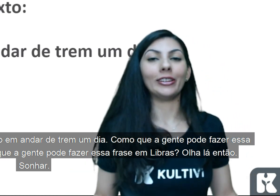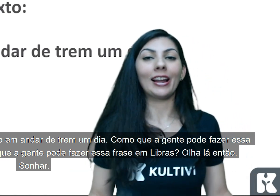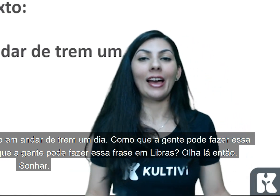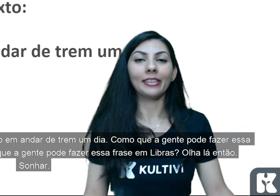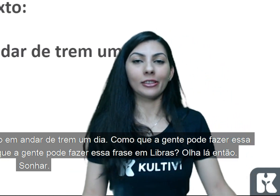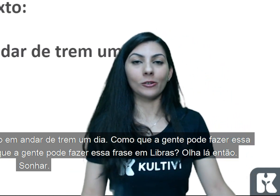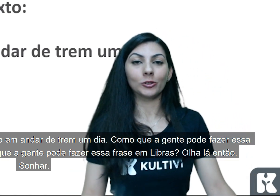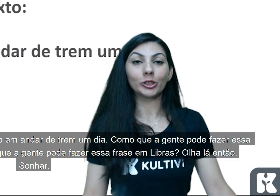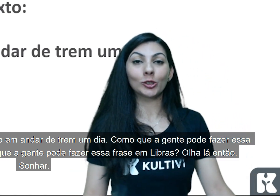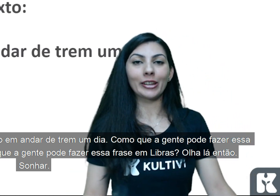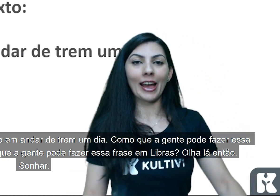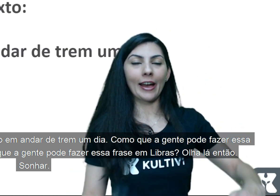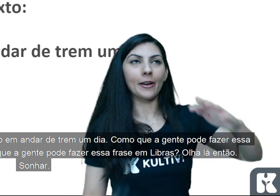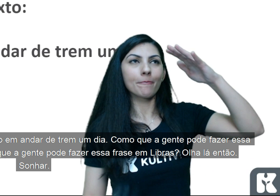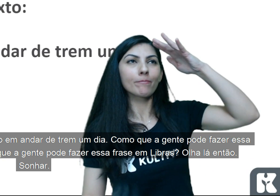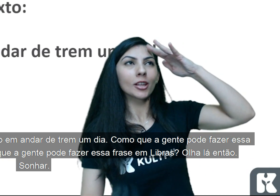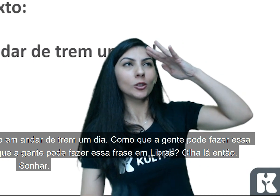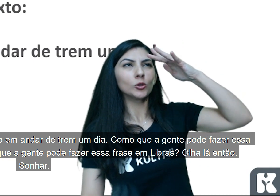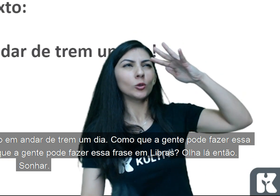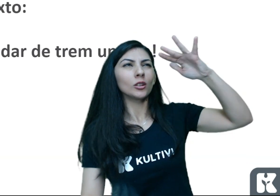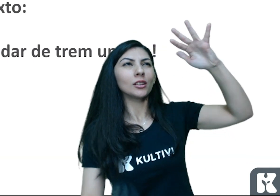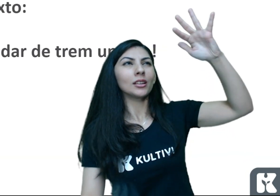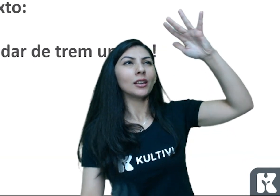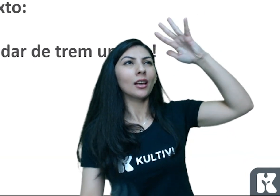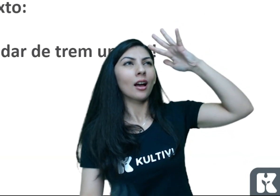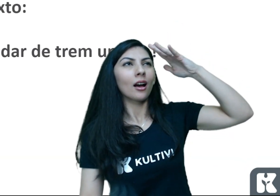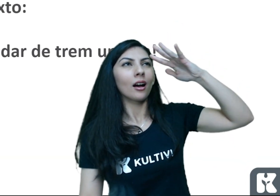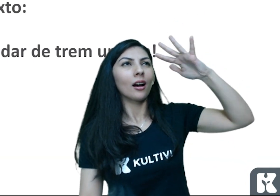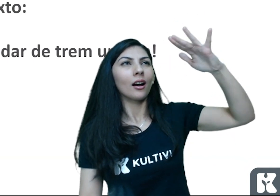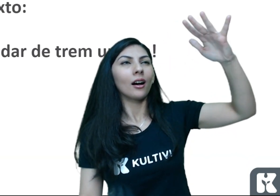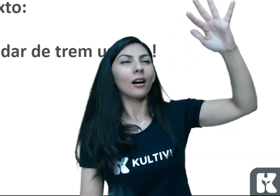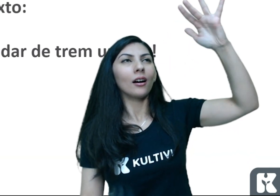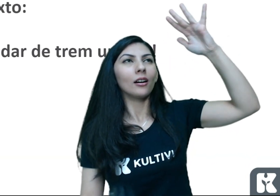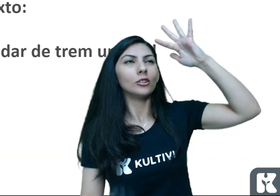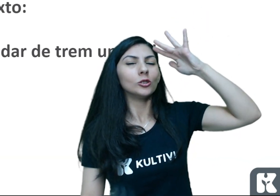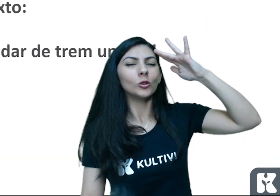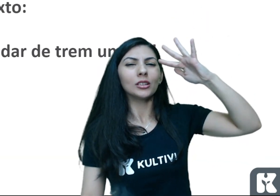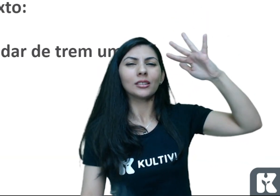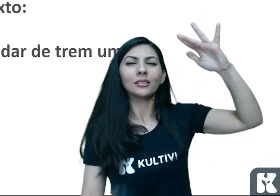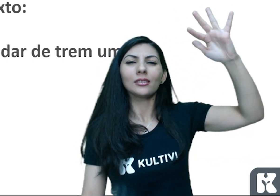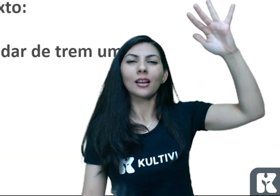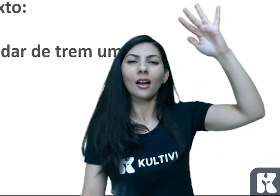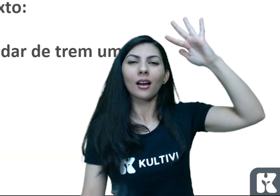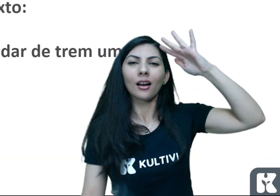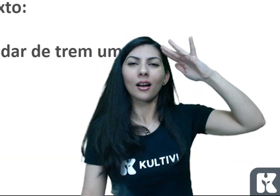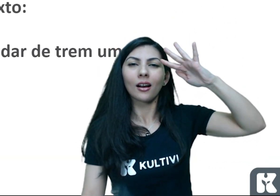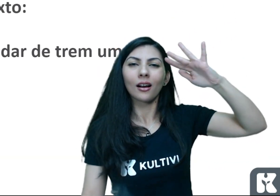Olha lá, então. Sonhar. Sonhar. Sonhar.